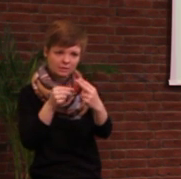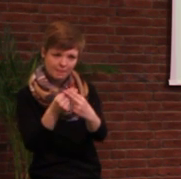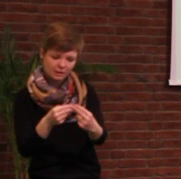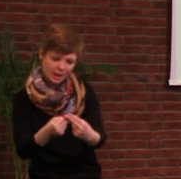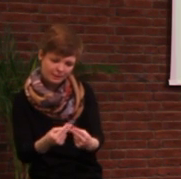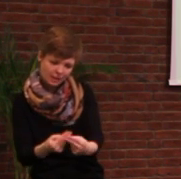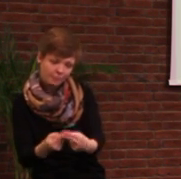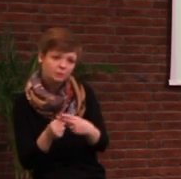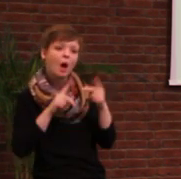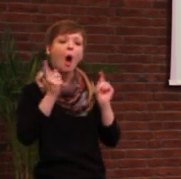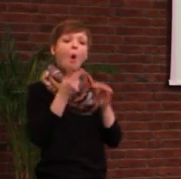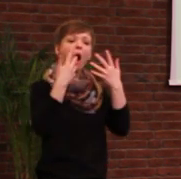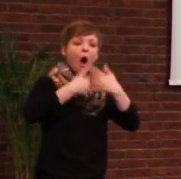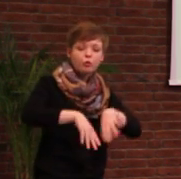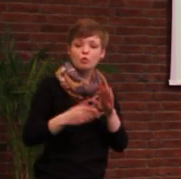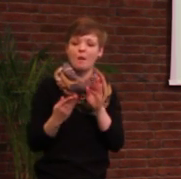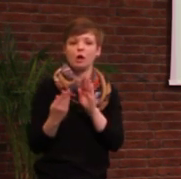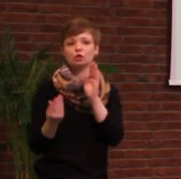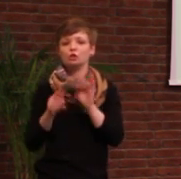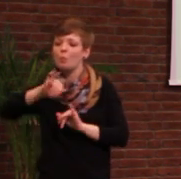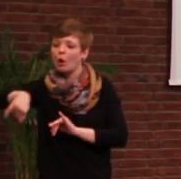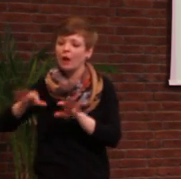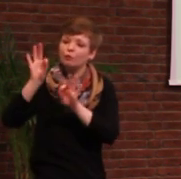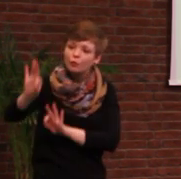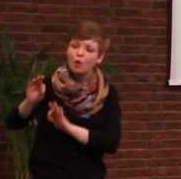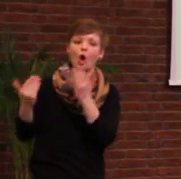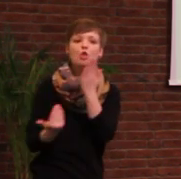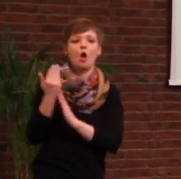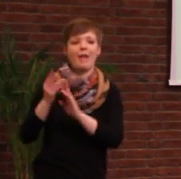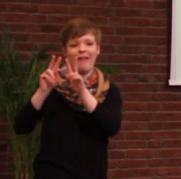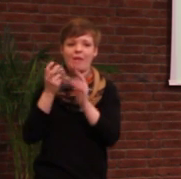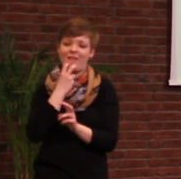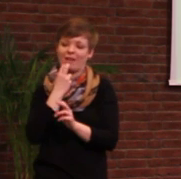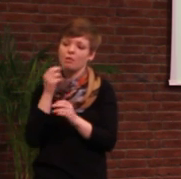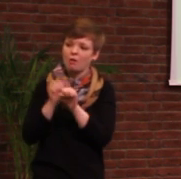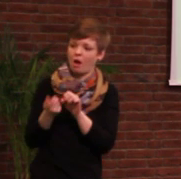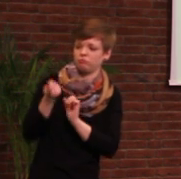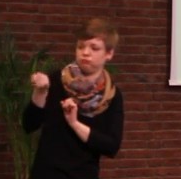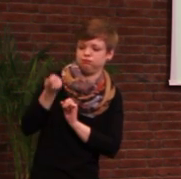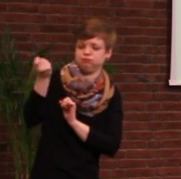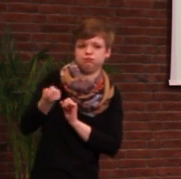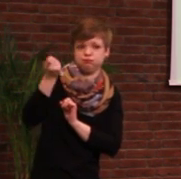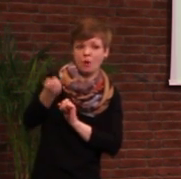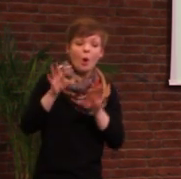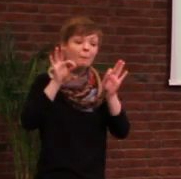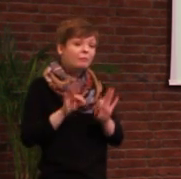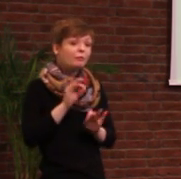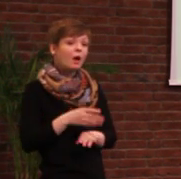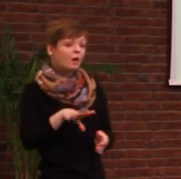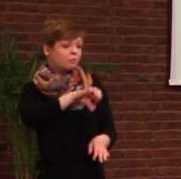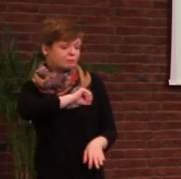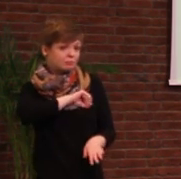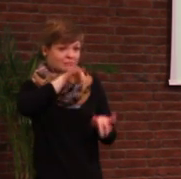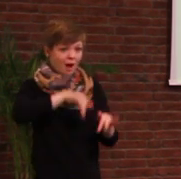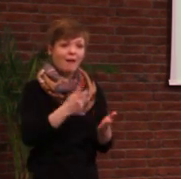in Projekte für die Produktion von erneuerbarer Energie zu reinvestieren. Und das Geld, das mit dem Netzbetrieb verdient wird,